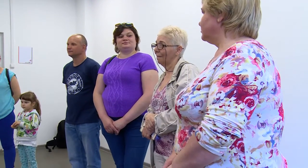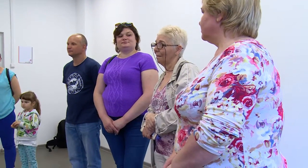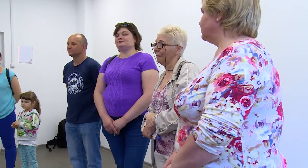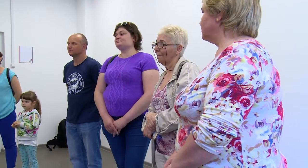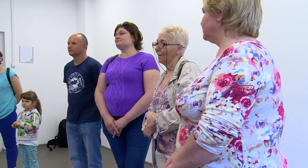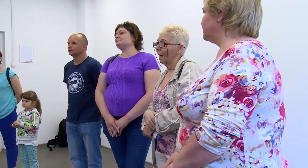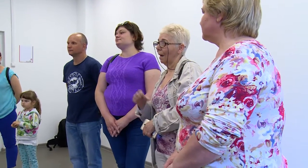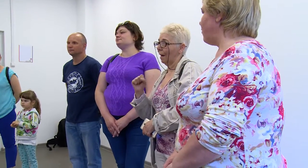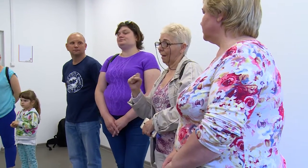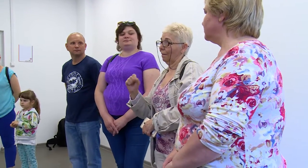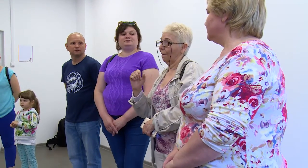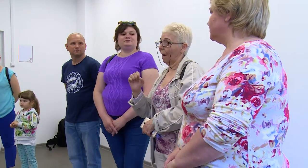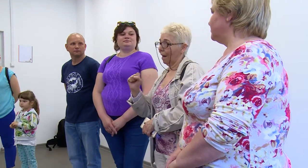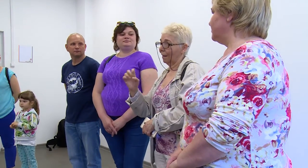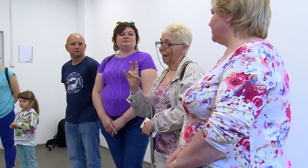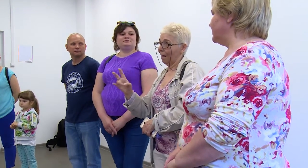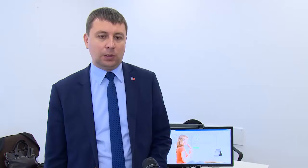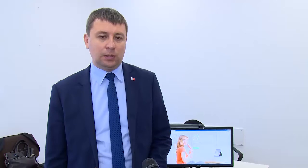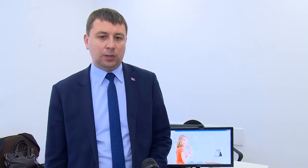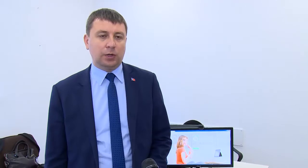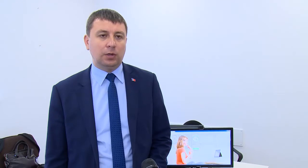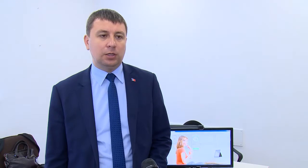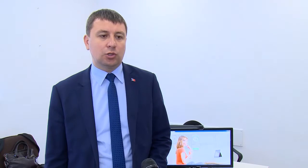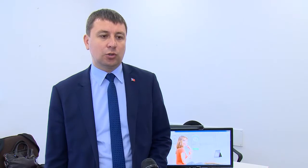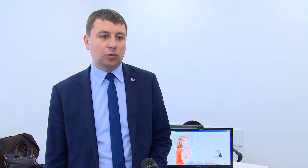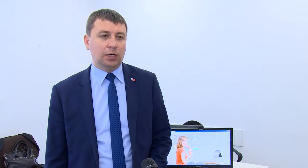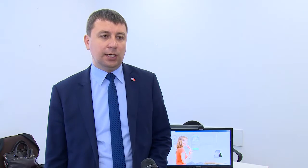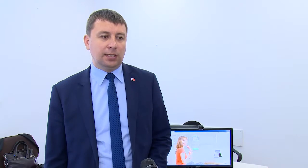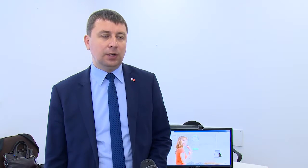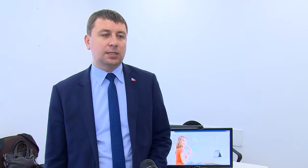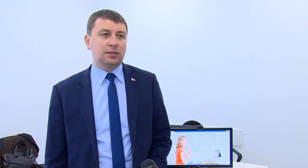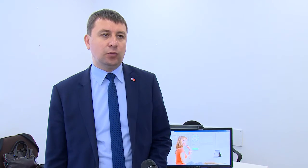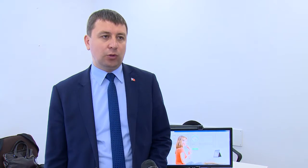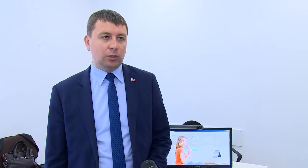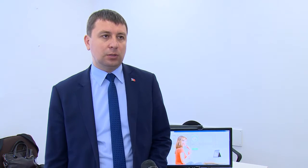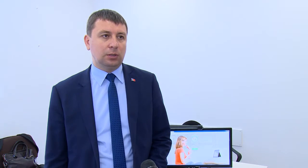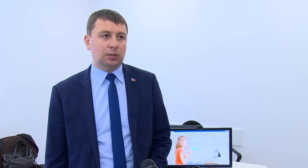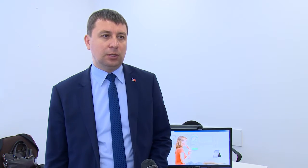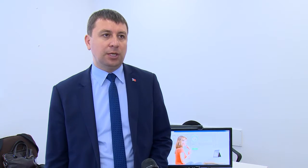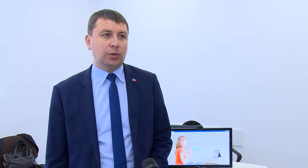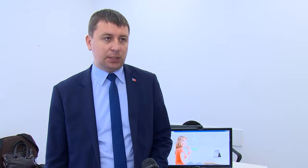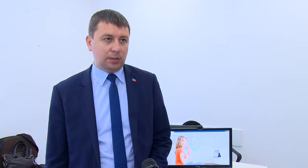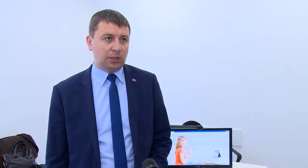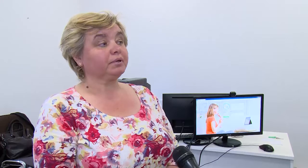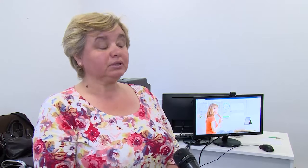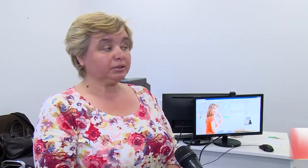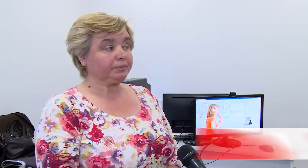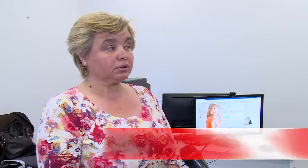Моя принципиальная позиция в данном направлении, что двигаться вперед необходимо. В принципе,